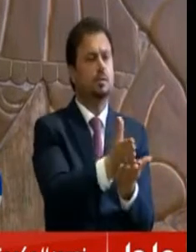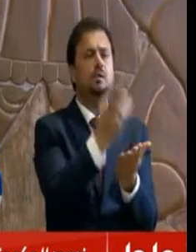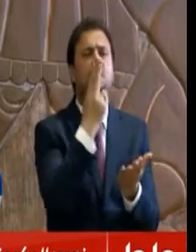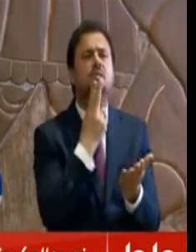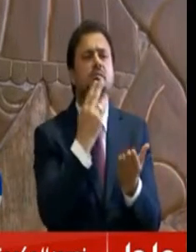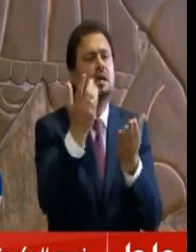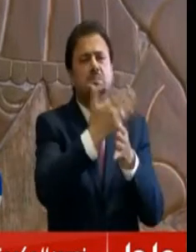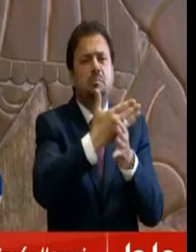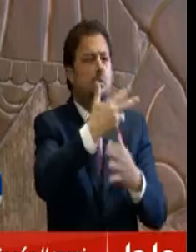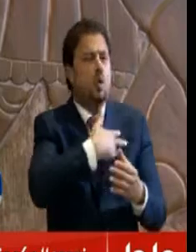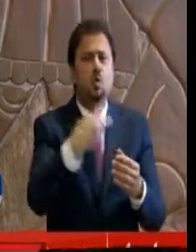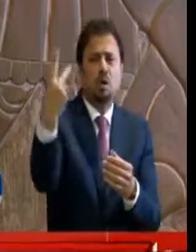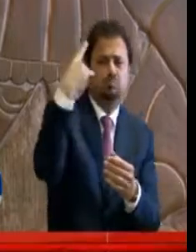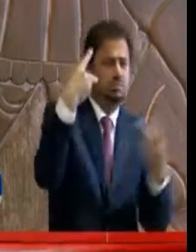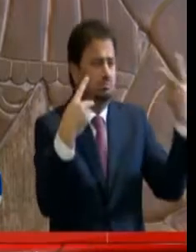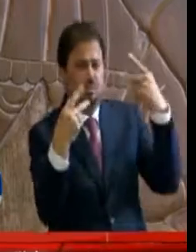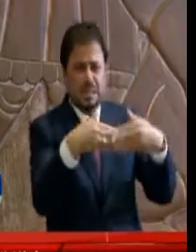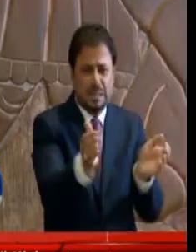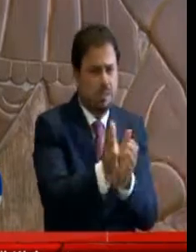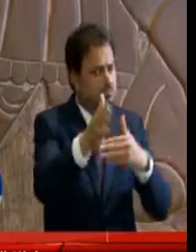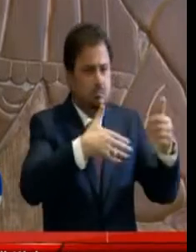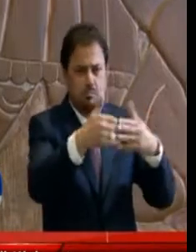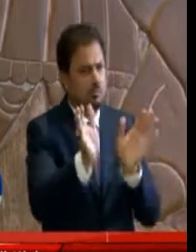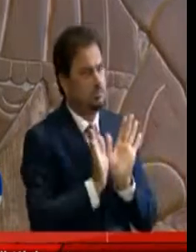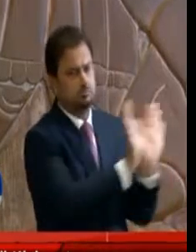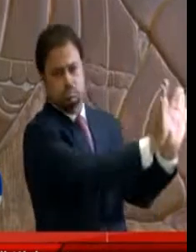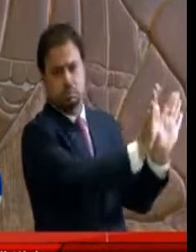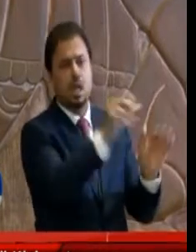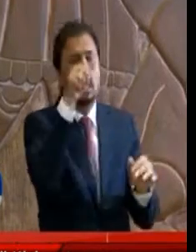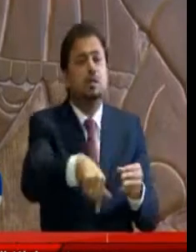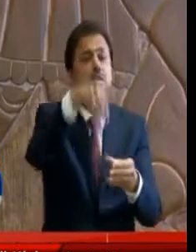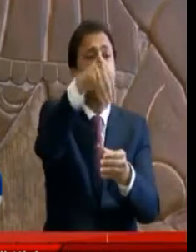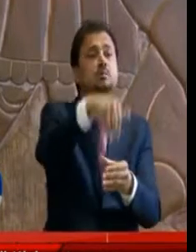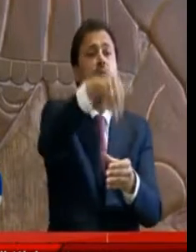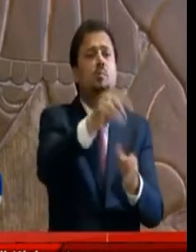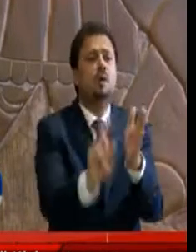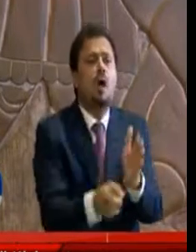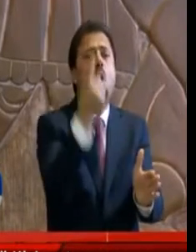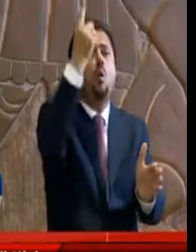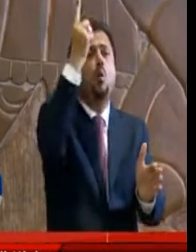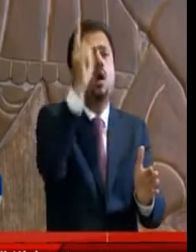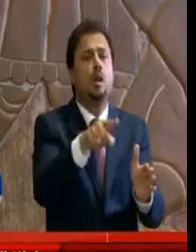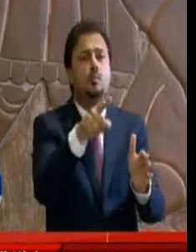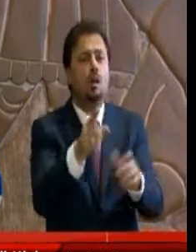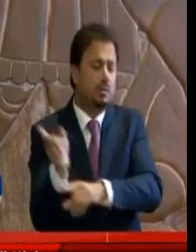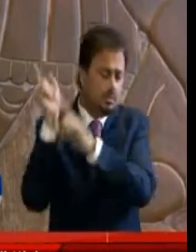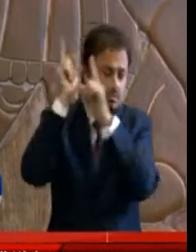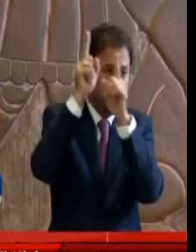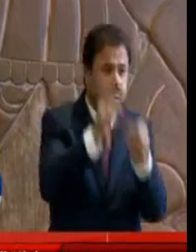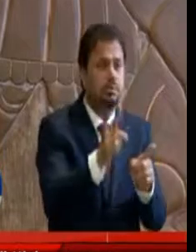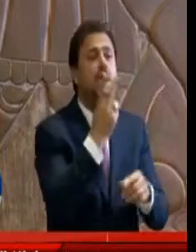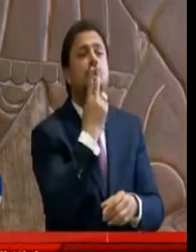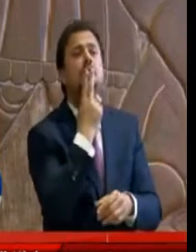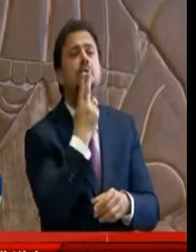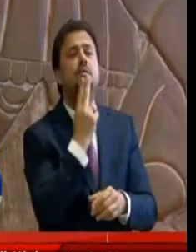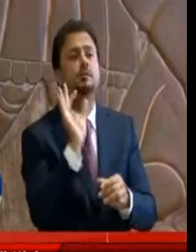وبدون أي تدخل حكومي أو حزبي أو سياسي، كون هذه الانتخابات هي الأولى من نوعها تجري في العراق،